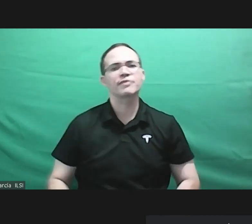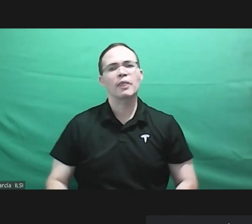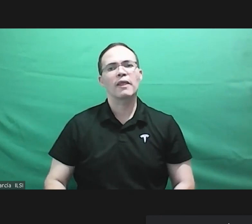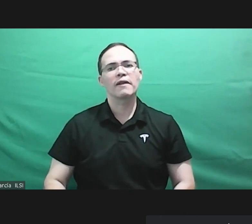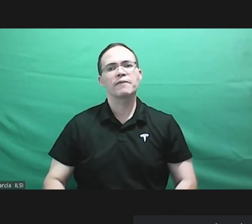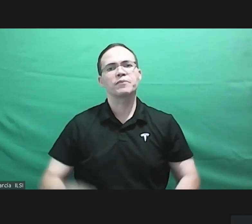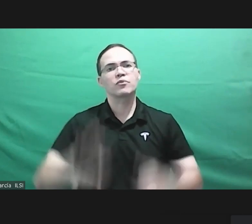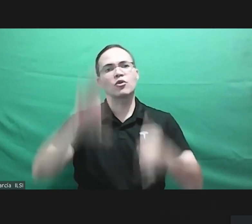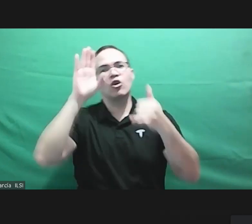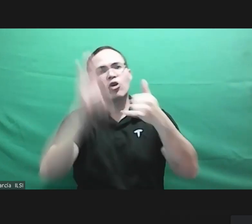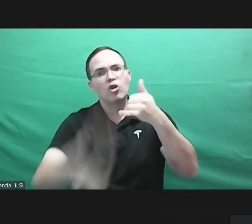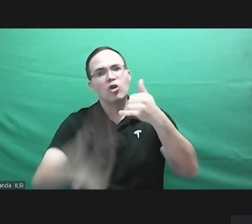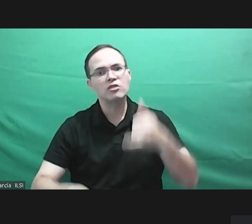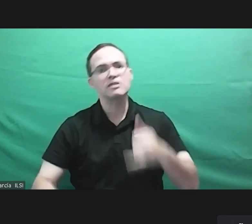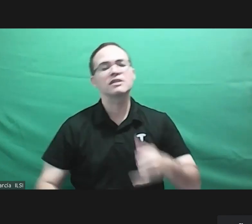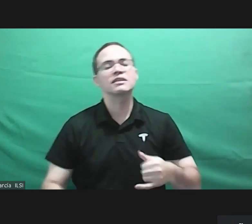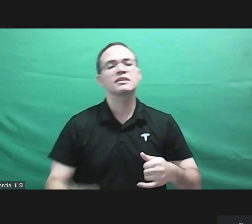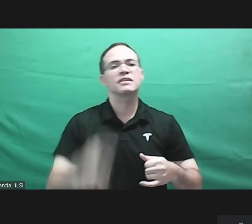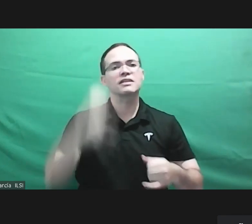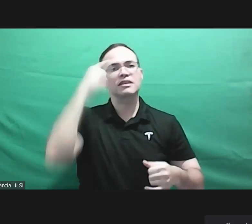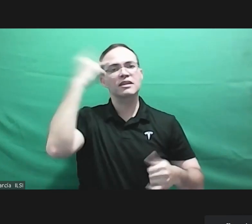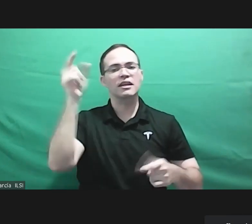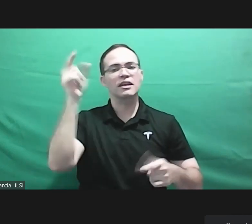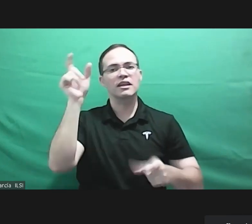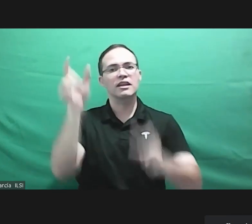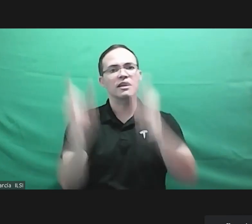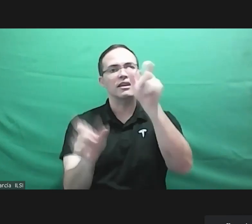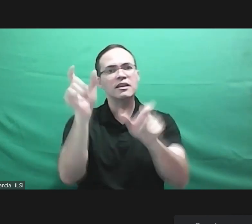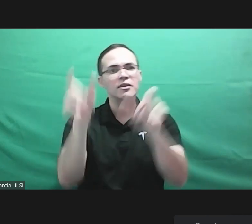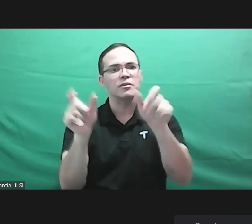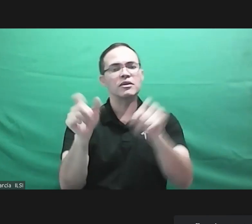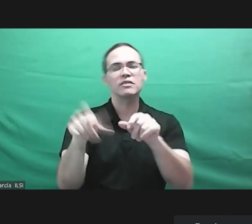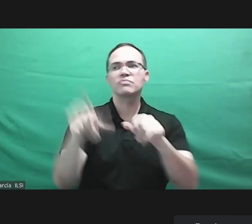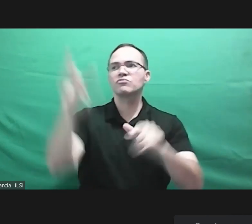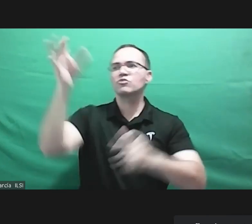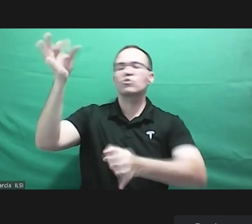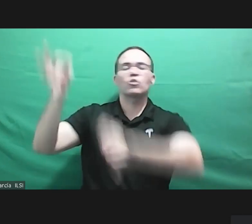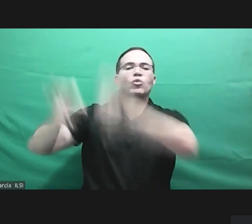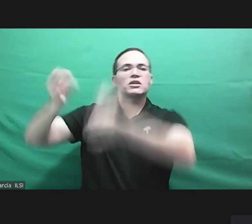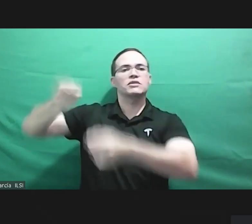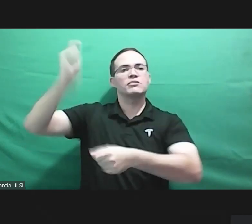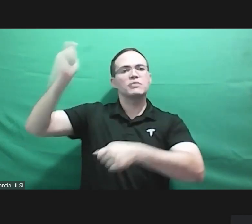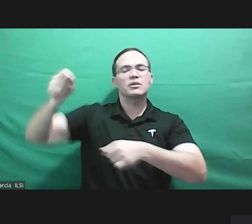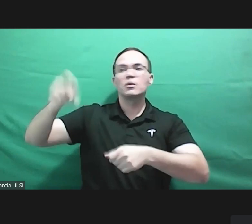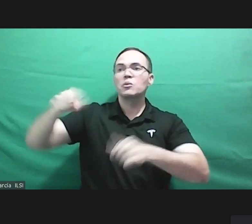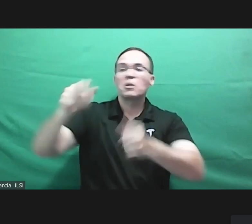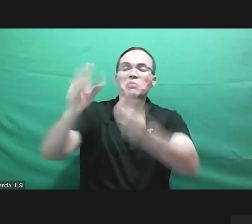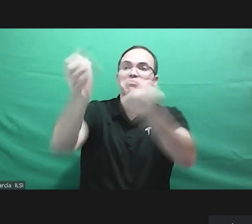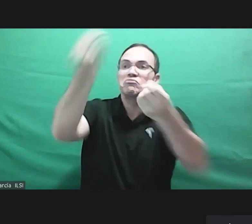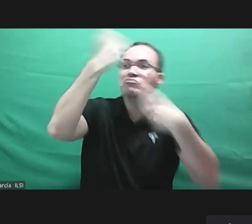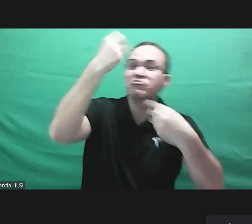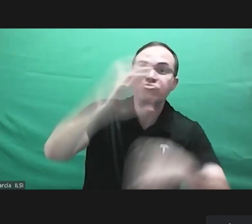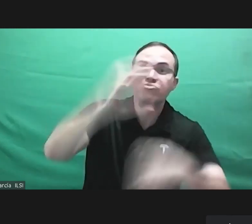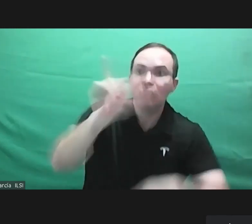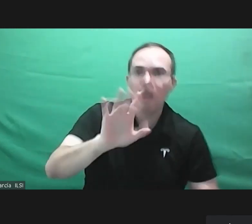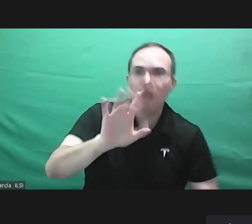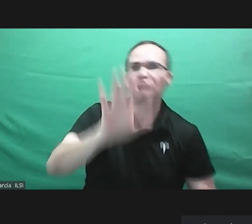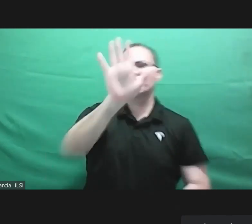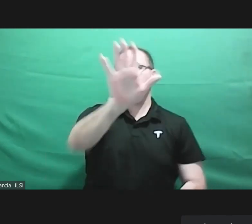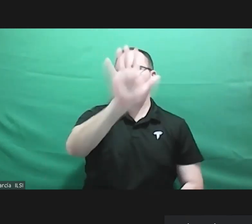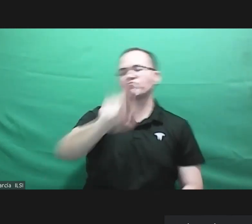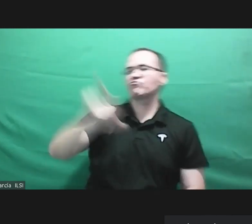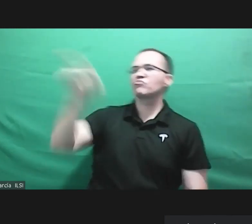alternativa es la de promover la interposición de demandas judiciales. En algunos países se han hecho demandas judiciales para obtener